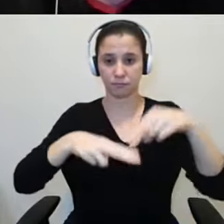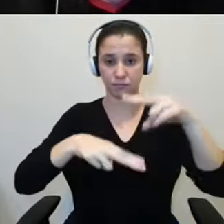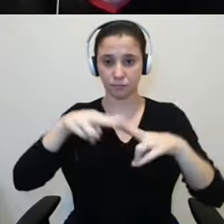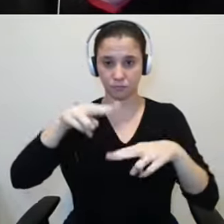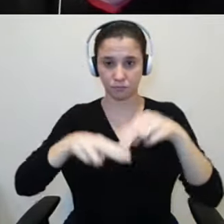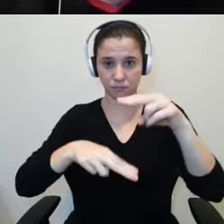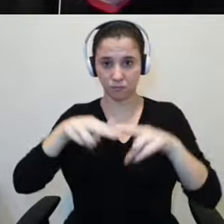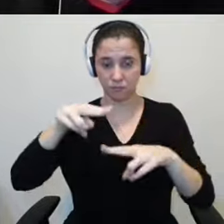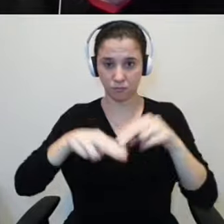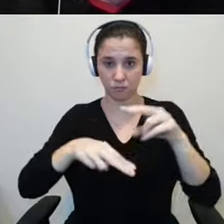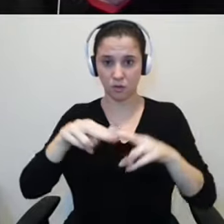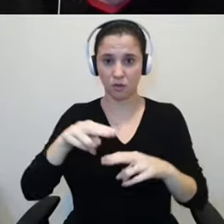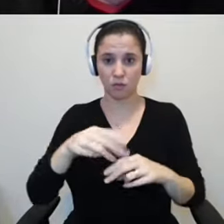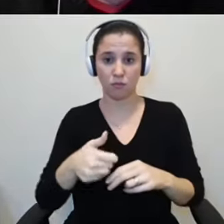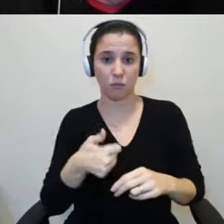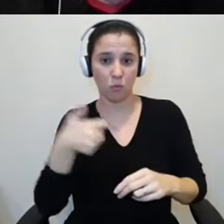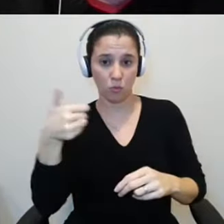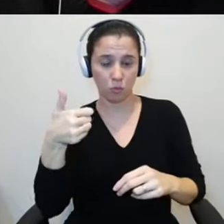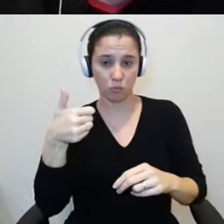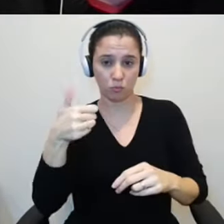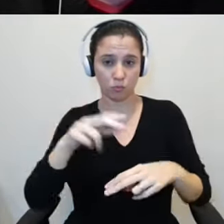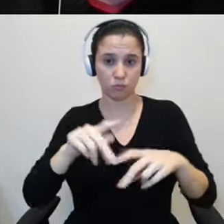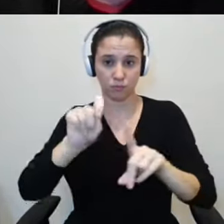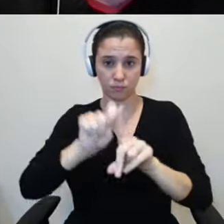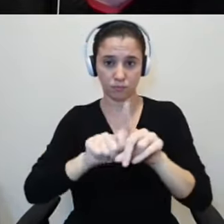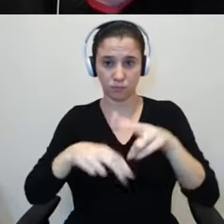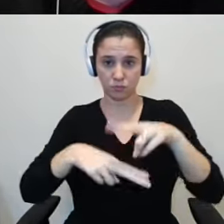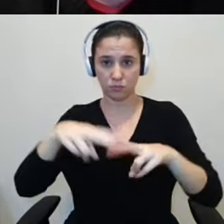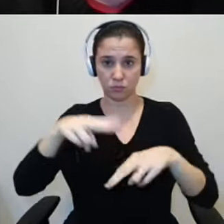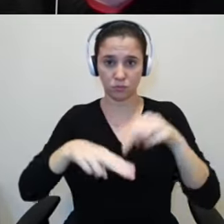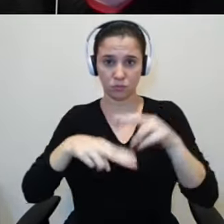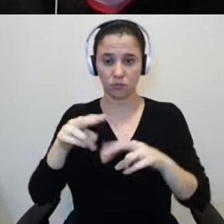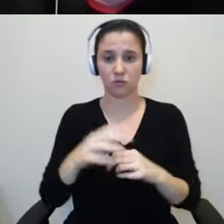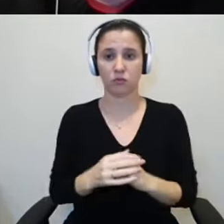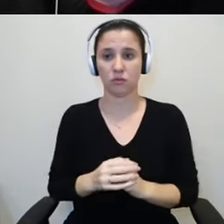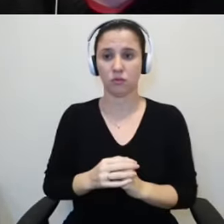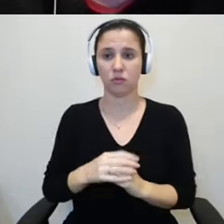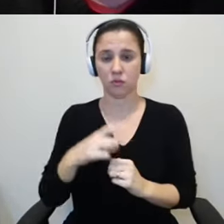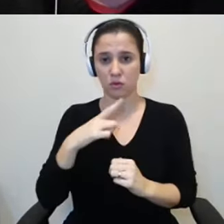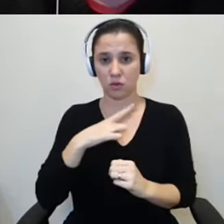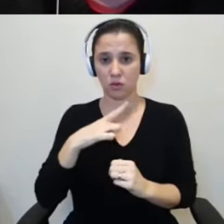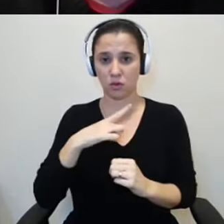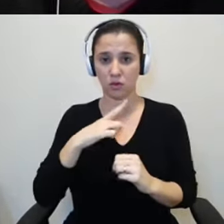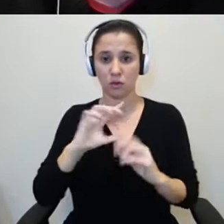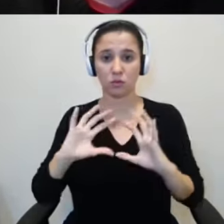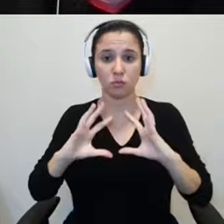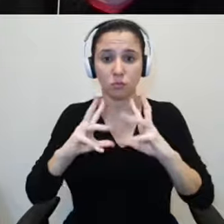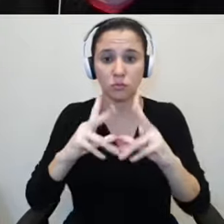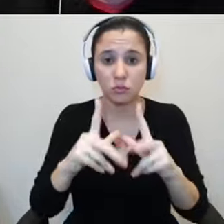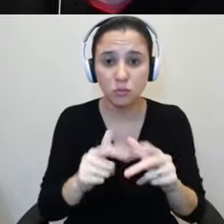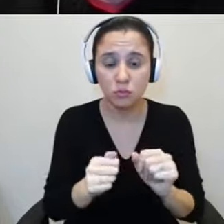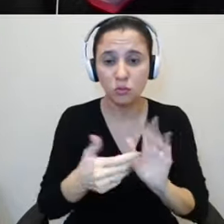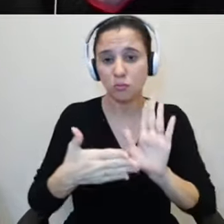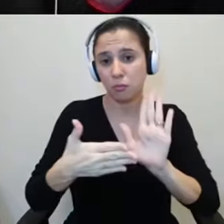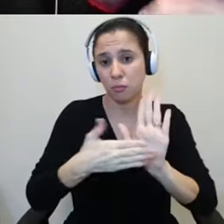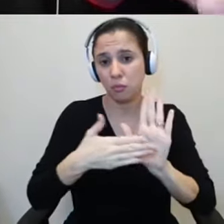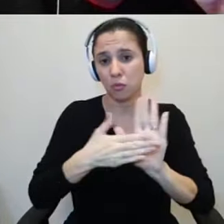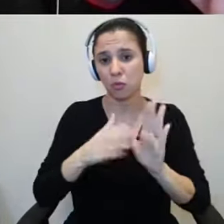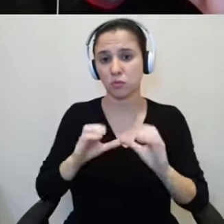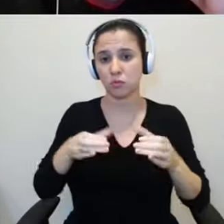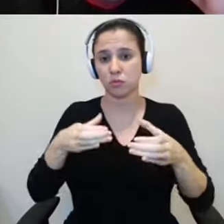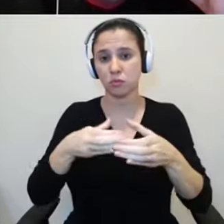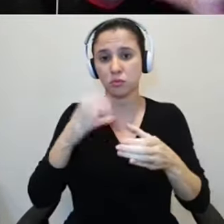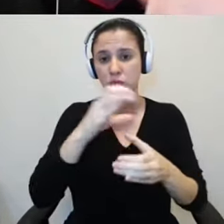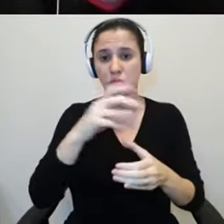propostas. E o que a maioria, o que era consenso, na verdade, em todas as propostas dos campos, era que se desse autonomia